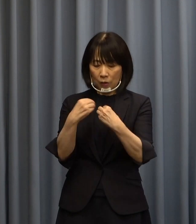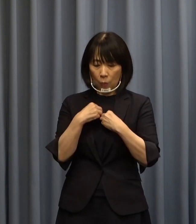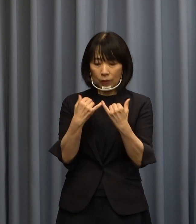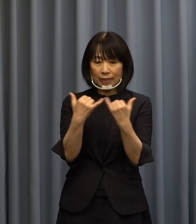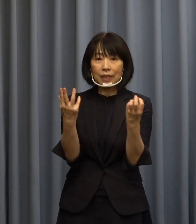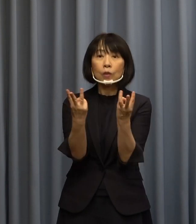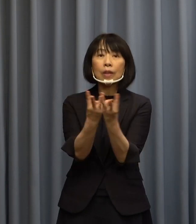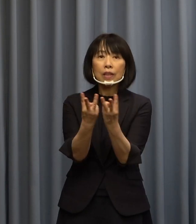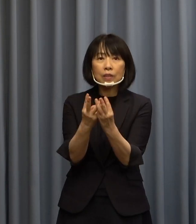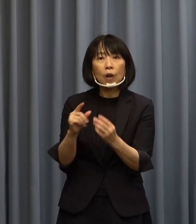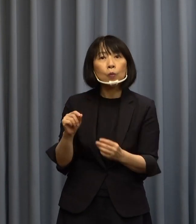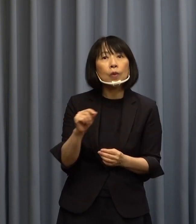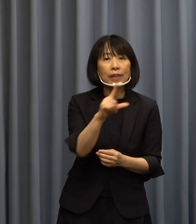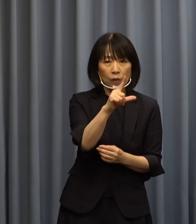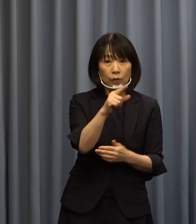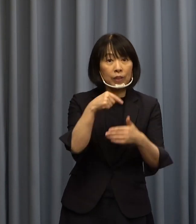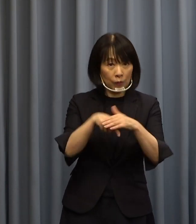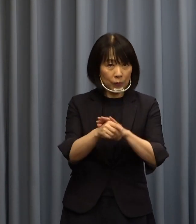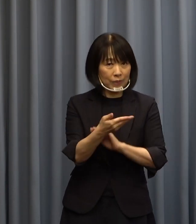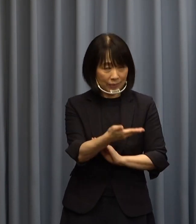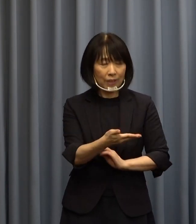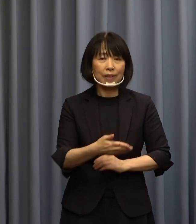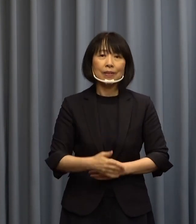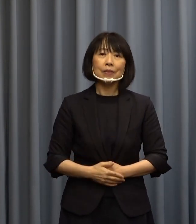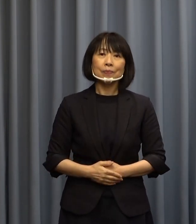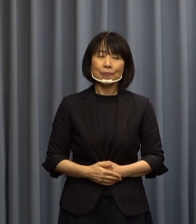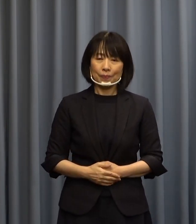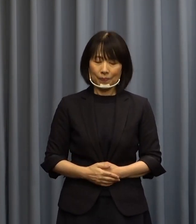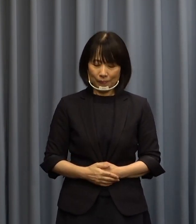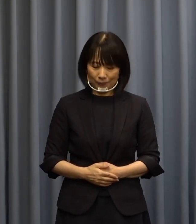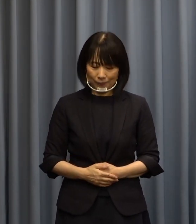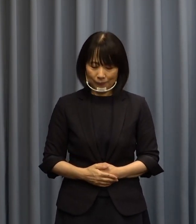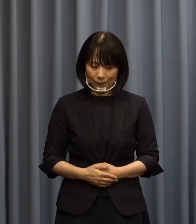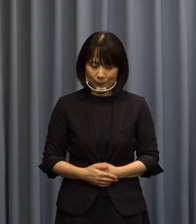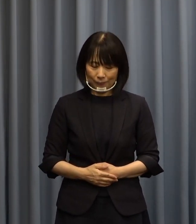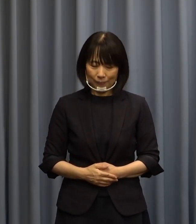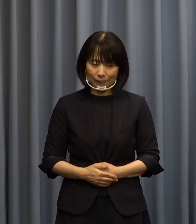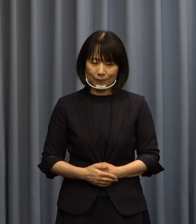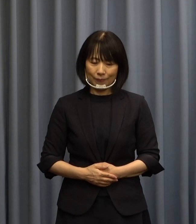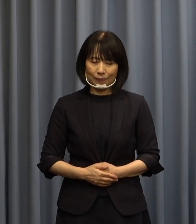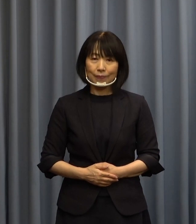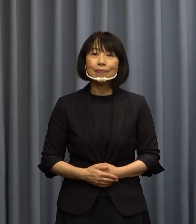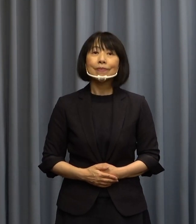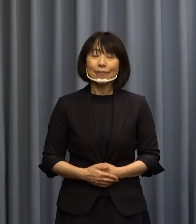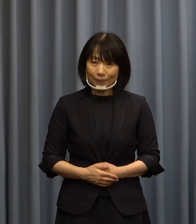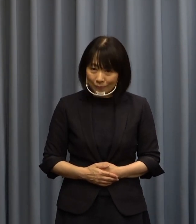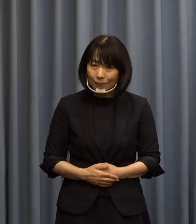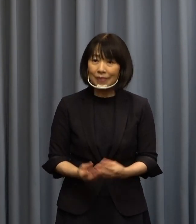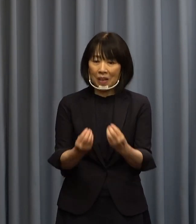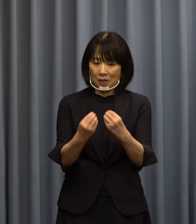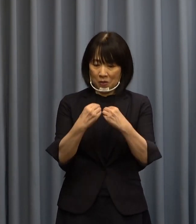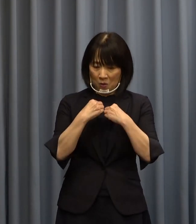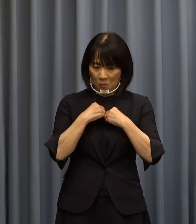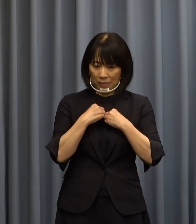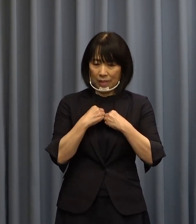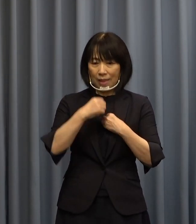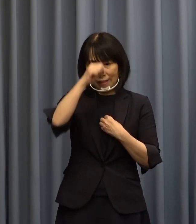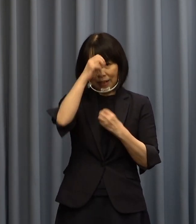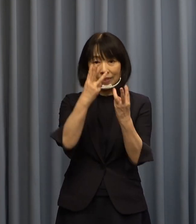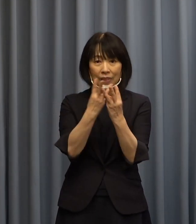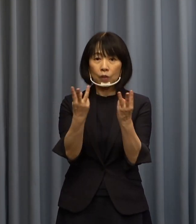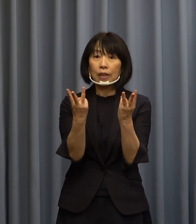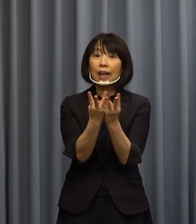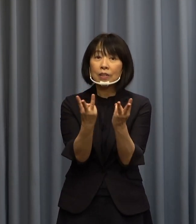ところ増えているというところでよろしいです か。ごめんなさい。要請者数が増えているという